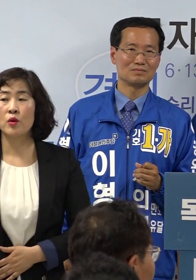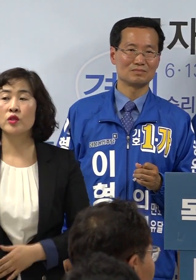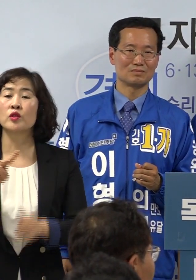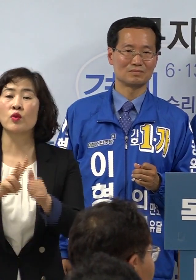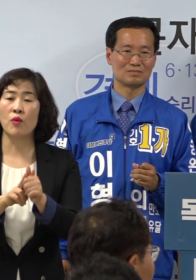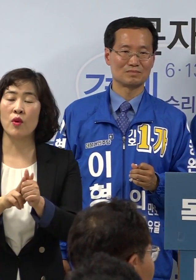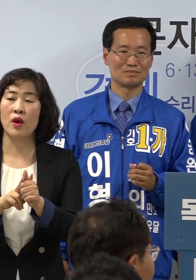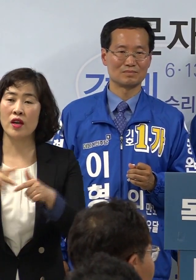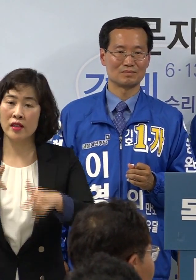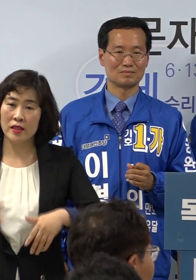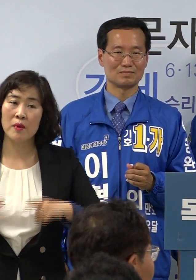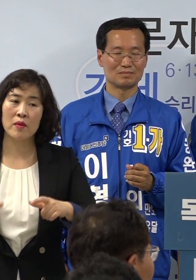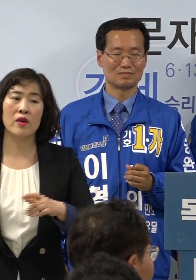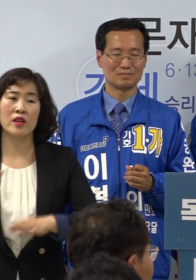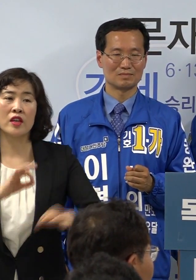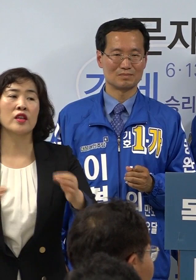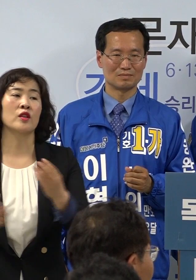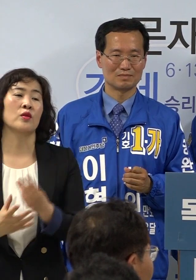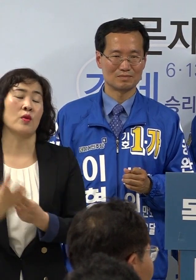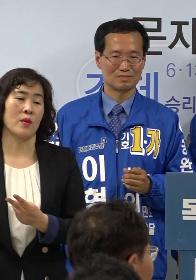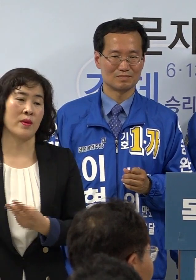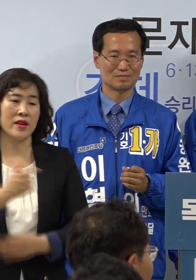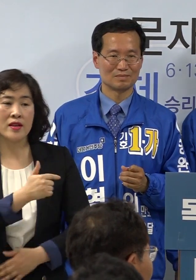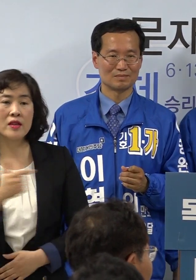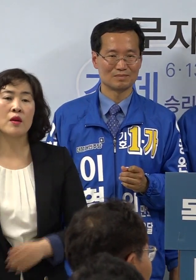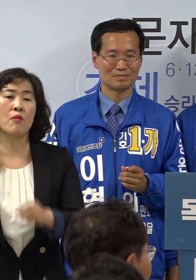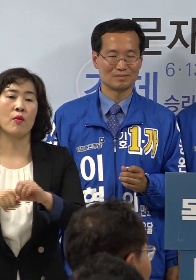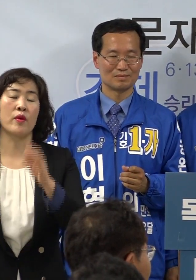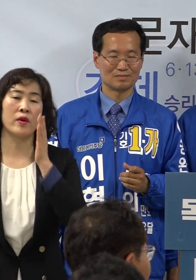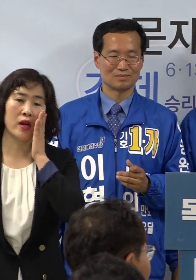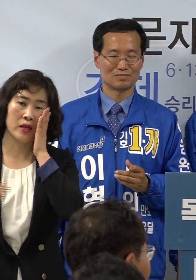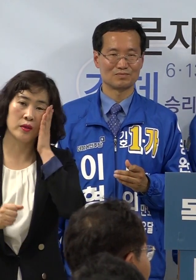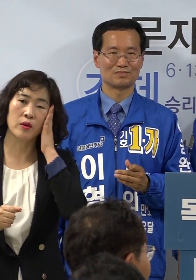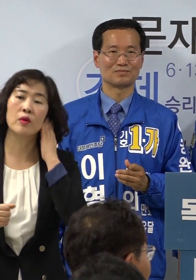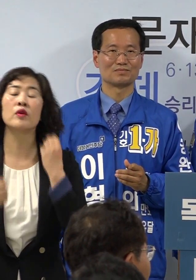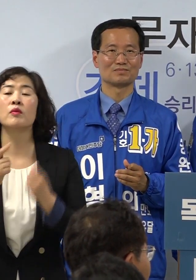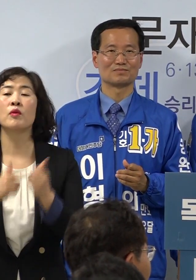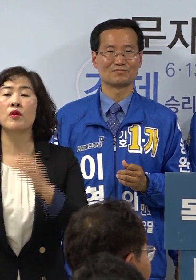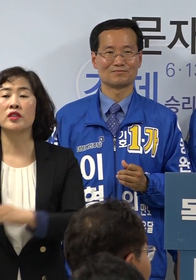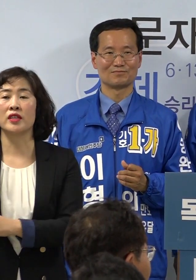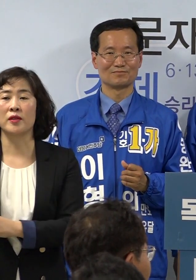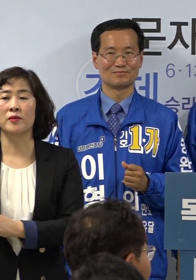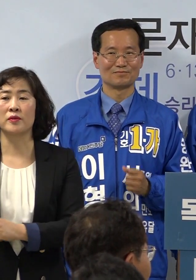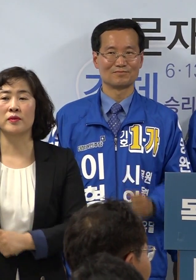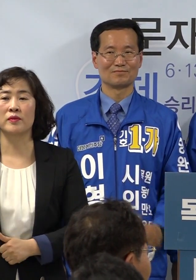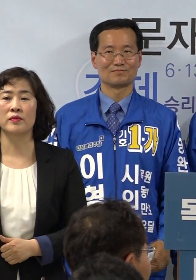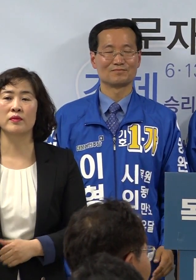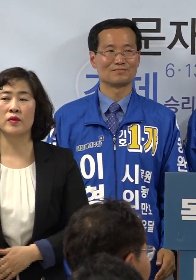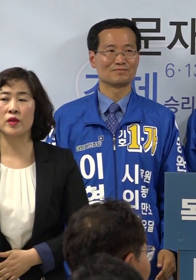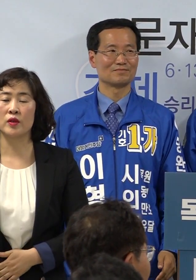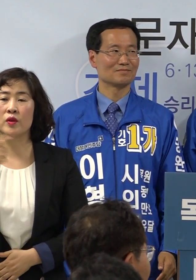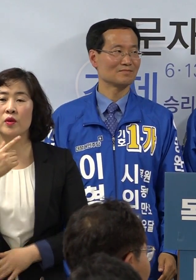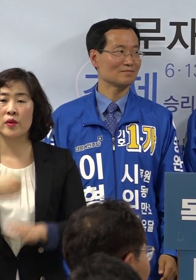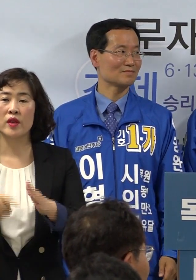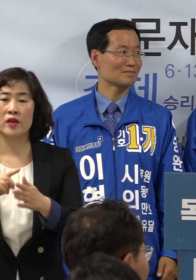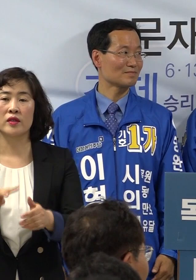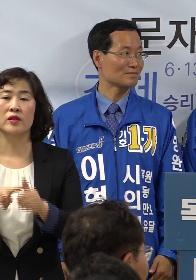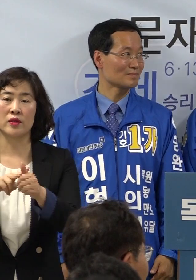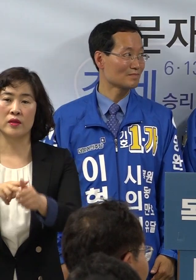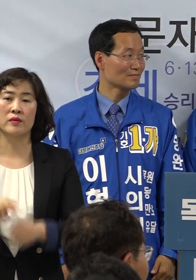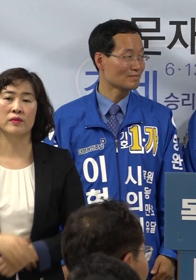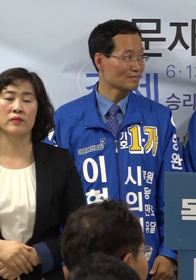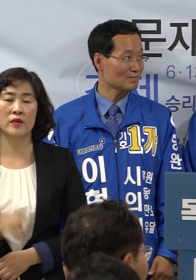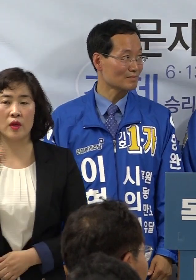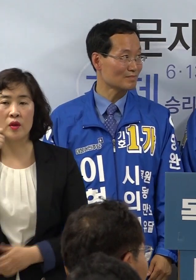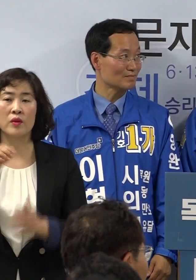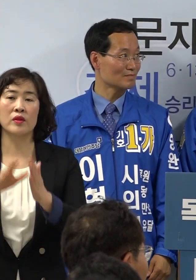후보가 서남권 경제 통합이라는 큰 목표를 가지고 목포시장으로 되고자 나서게 되었습니다. 아, 정말